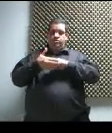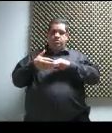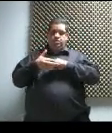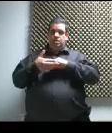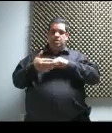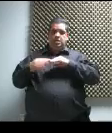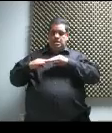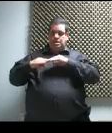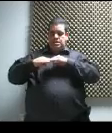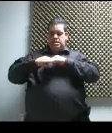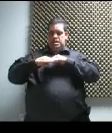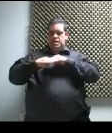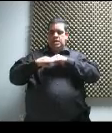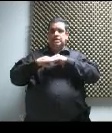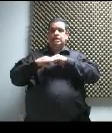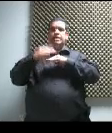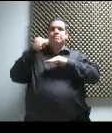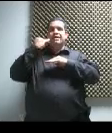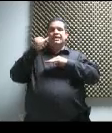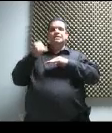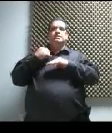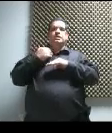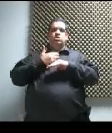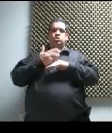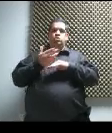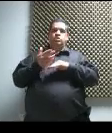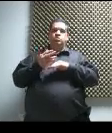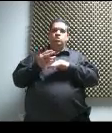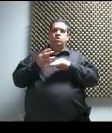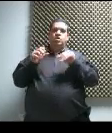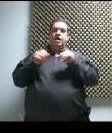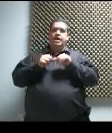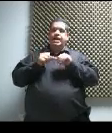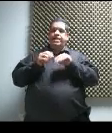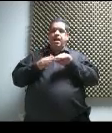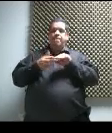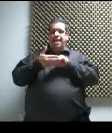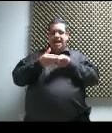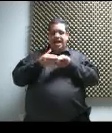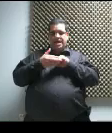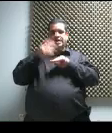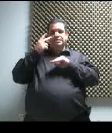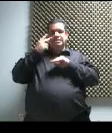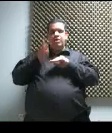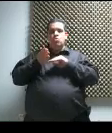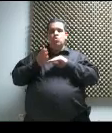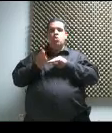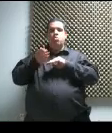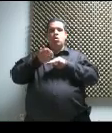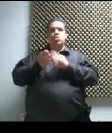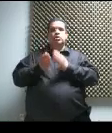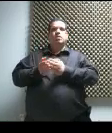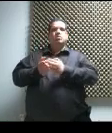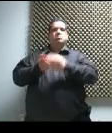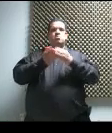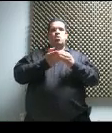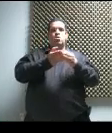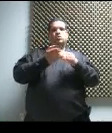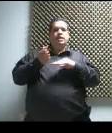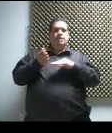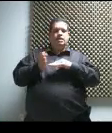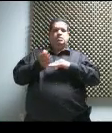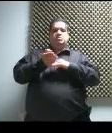perdí, y es que imagínense si nosotros estamos en una marina y en la marina tenemos una serie de bote, ¿verdad? Y en vez de tenerlo